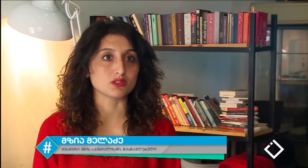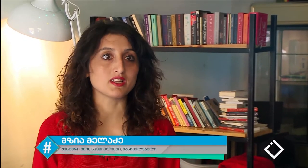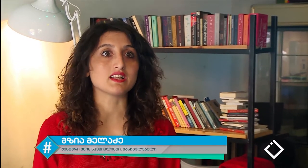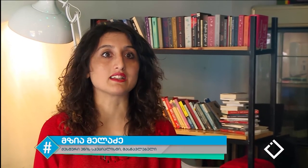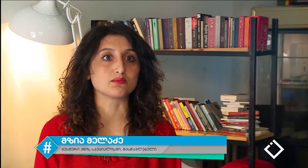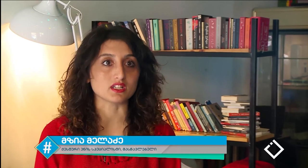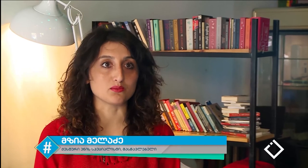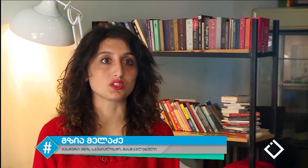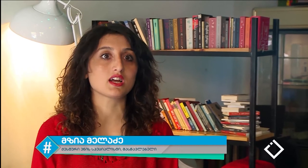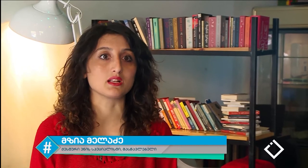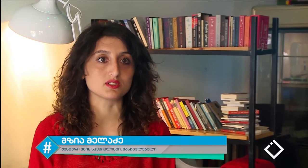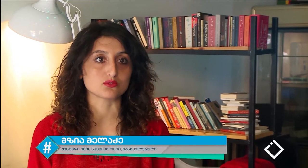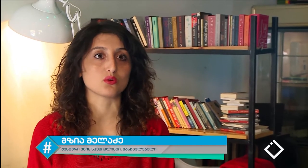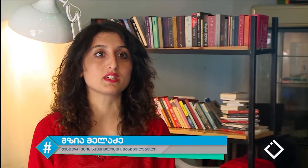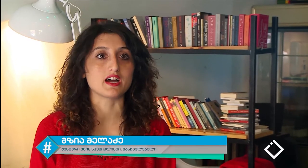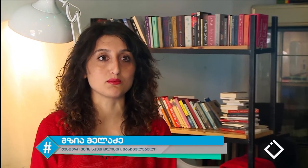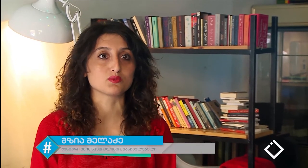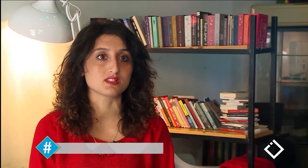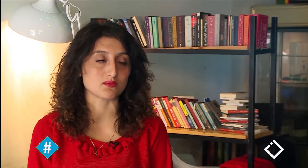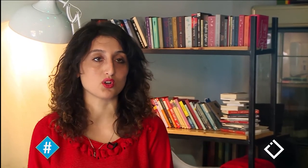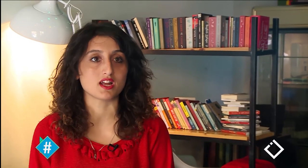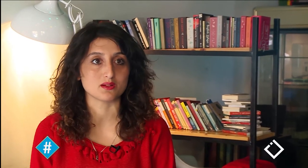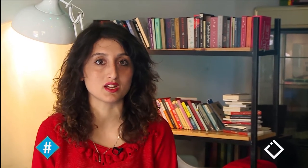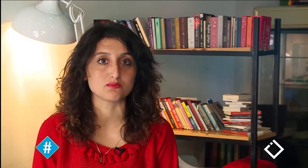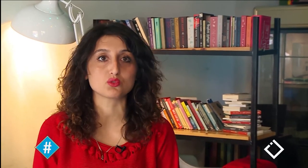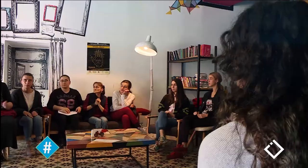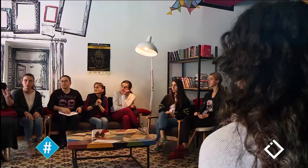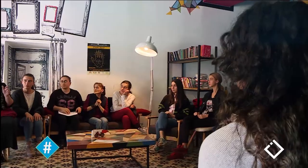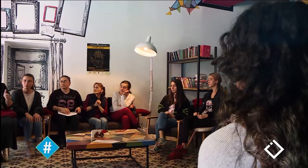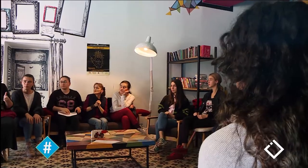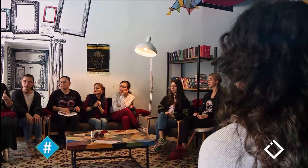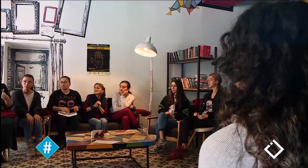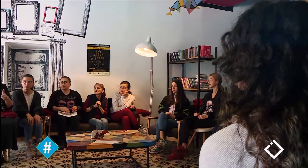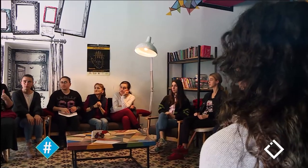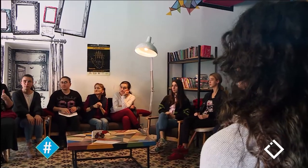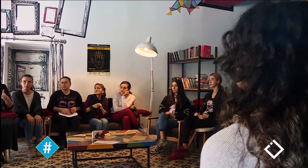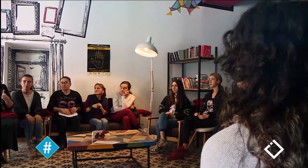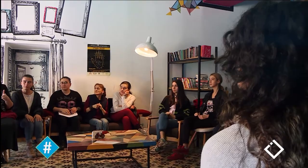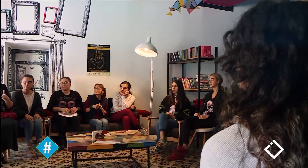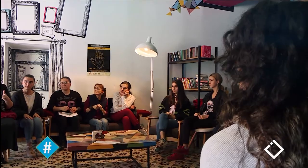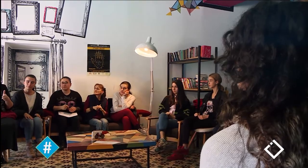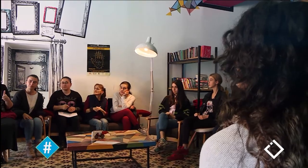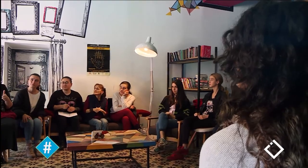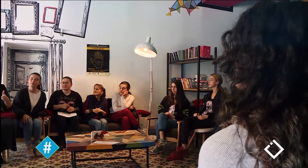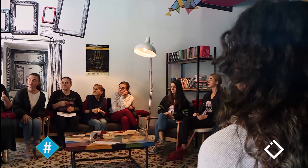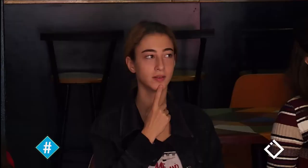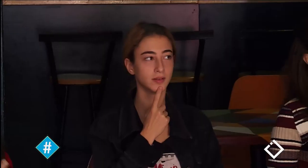შევქმნათ ადაპტირებული და ხელმისაწვდომი გარემო სმენის არ მქონე ადამიანებისთვის. საინიციატივო ჯგუფების აქტიურობა შემოიფარგლება